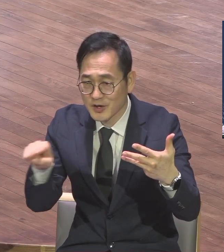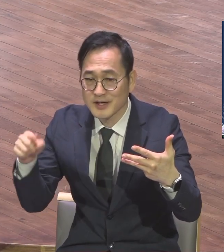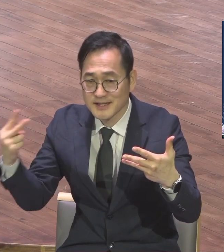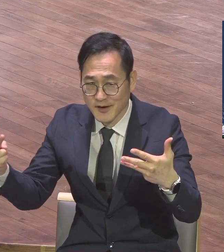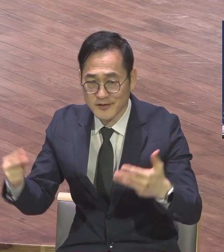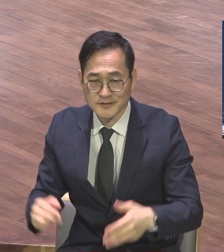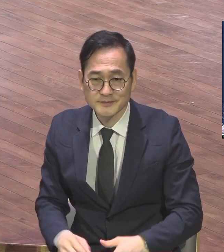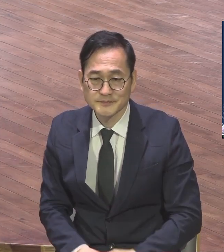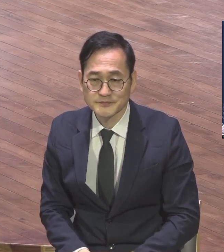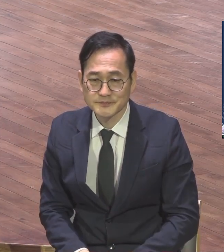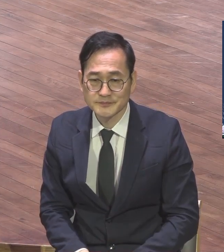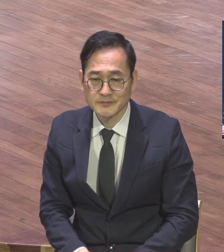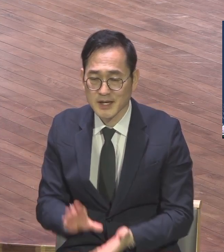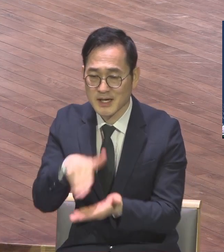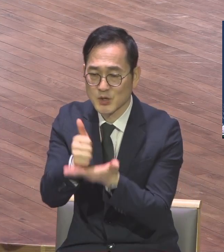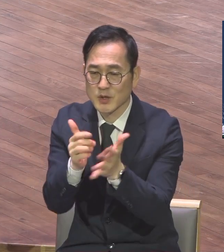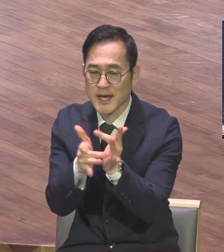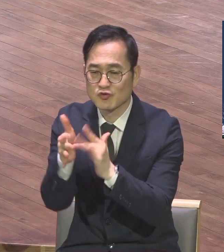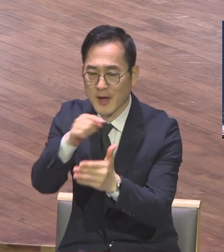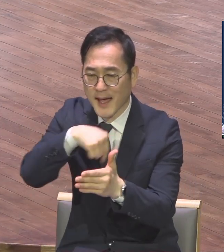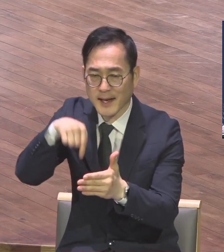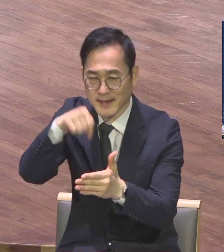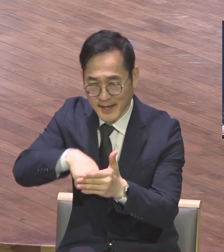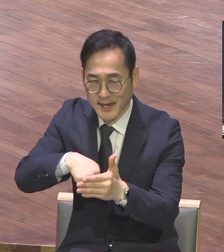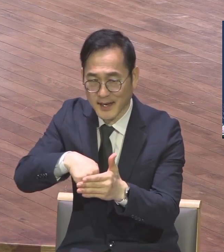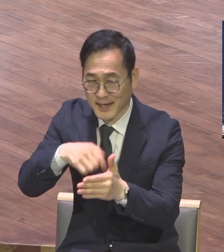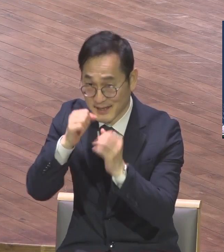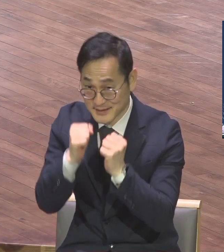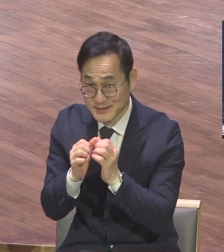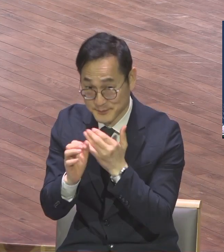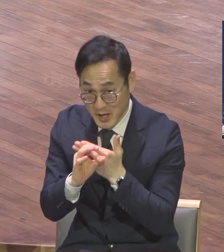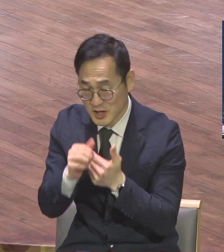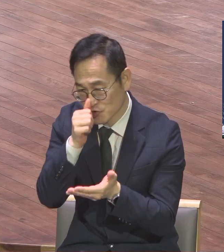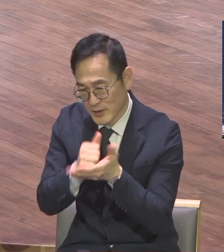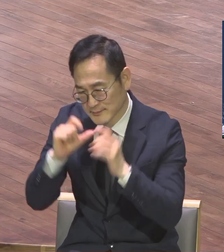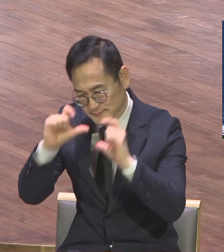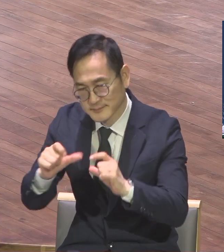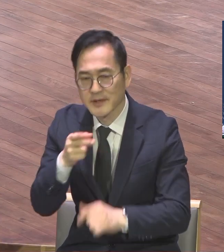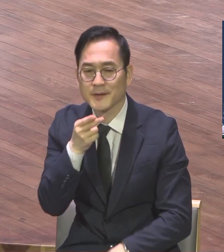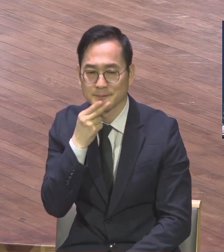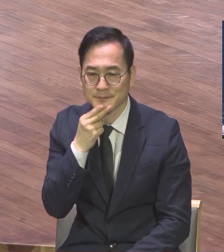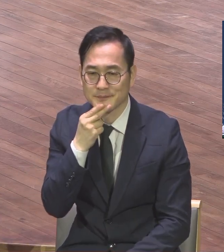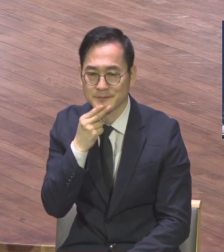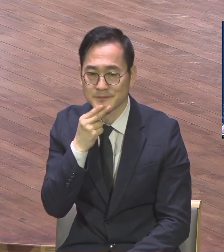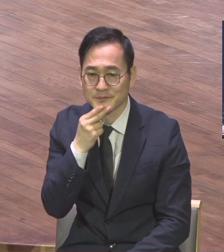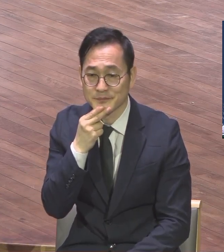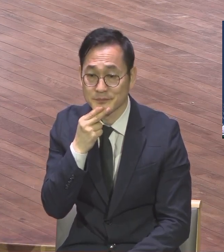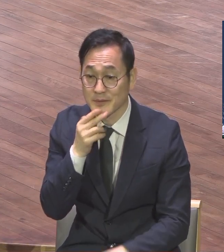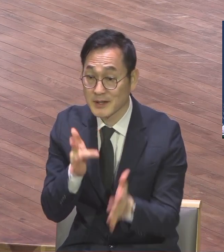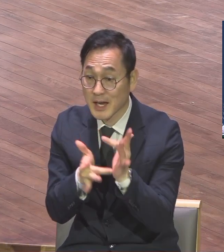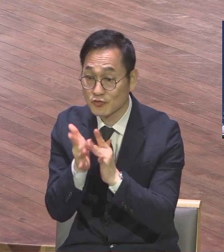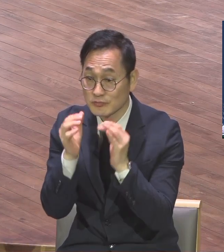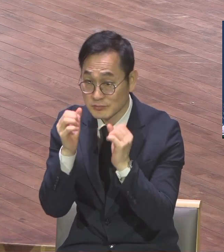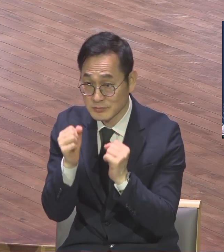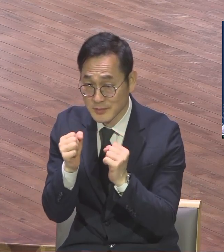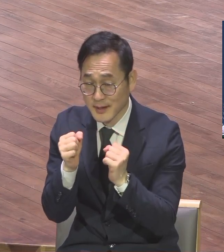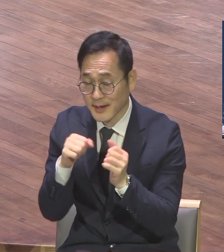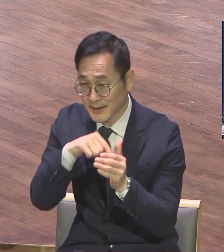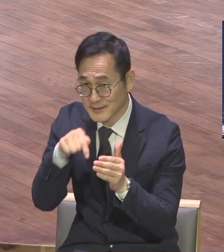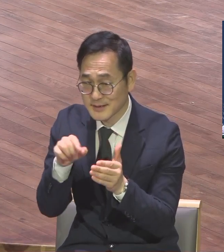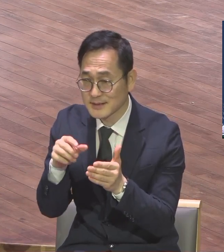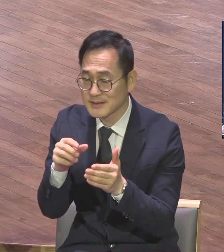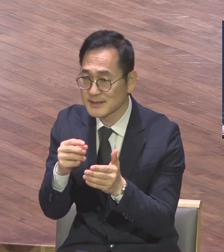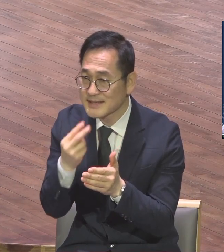그러므로 그리스도 예수 안에 있는 자에게는 결코 정죄함이 없나니 그리스도 예수 안에 있는 하나님의 성령의